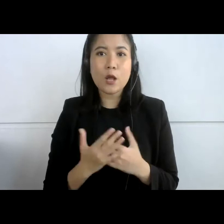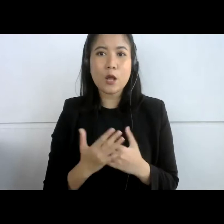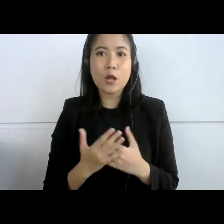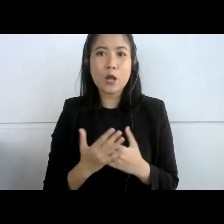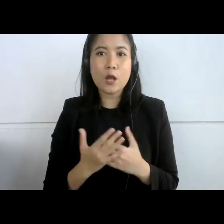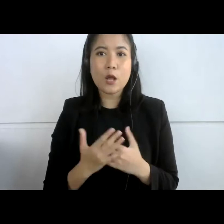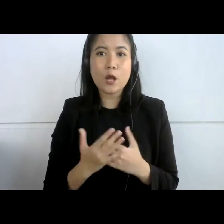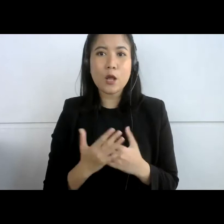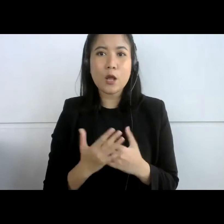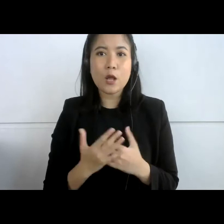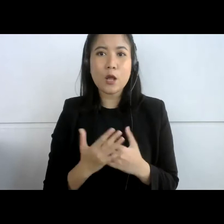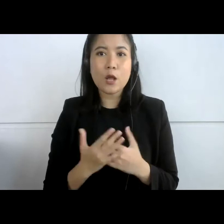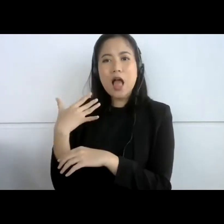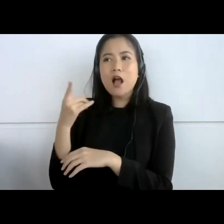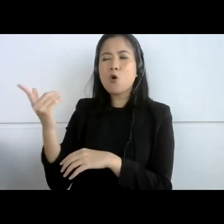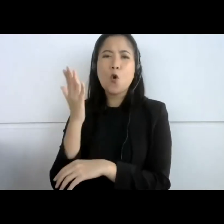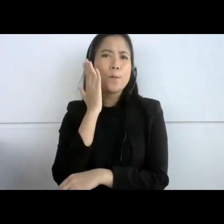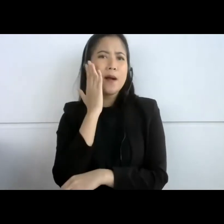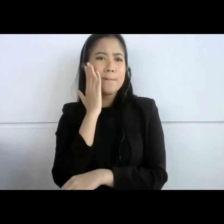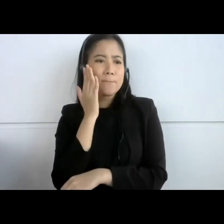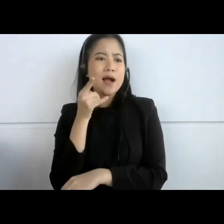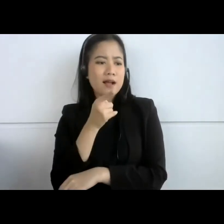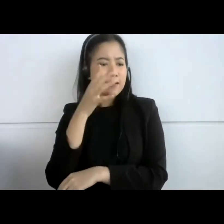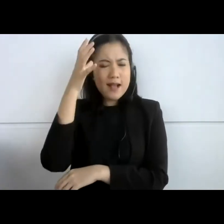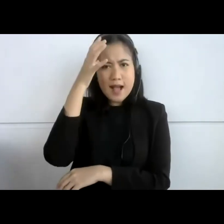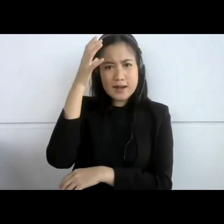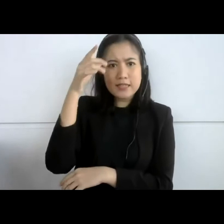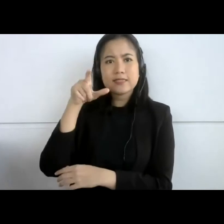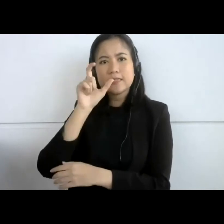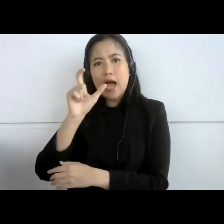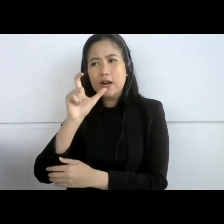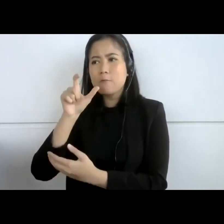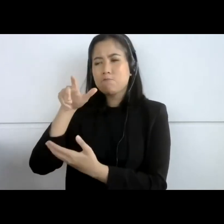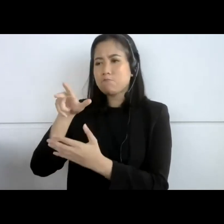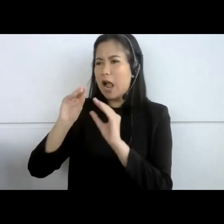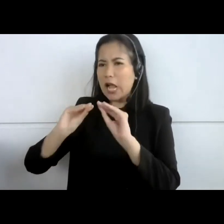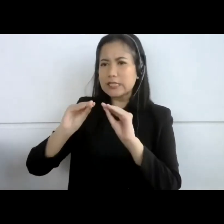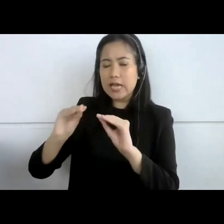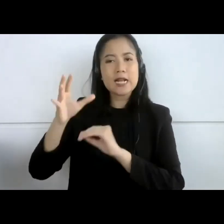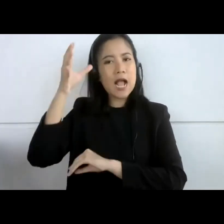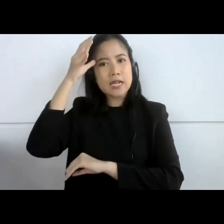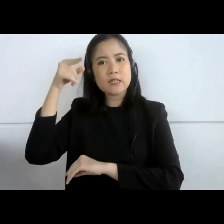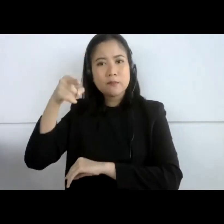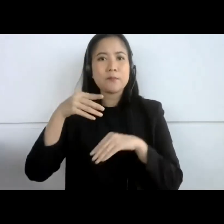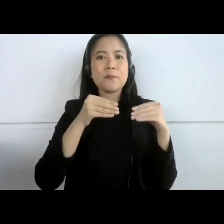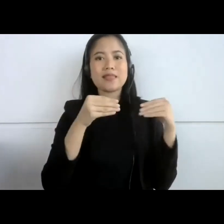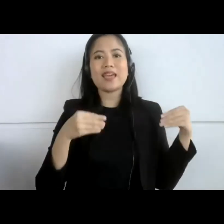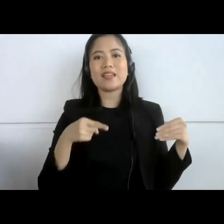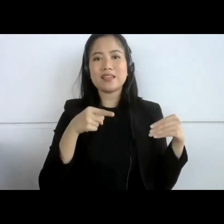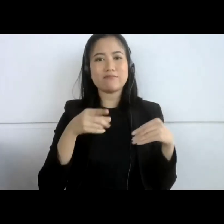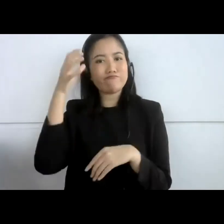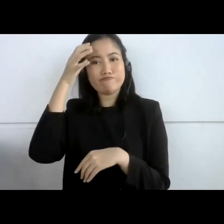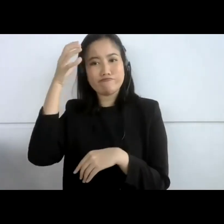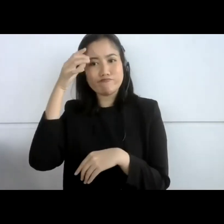cara mengajarkan. Mama tidak paham materinya. Karena itu juga yang menjadi permasalahan, menjadi pekerjaan rumah orang tua ketika masa